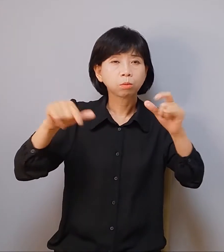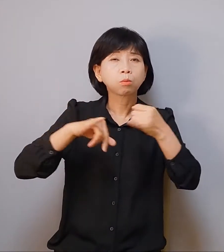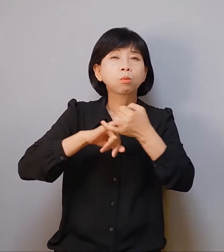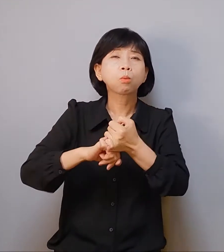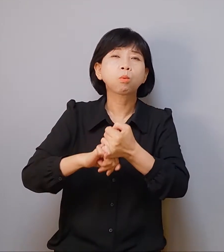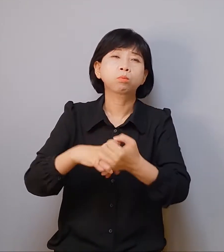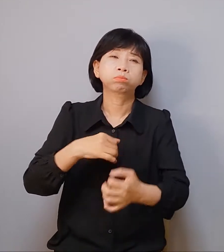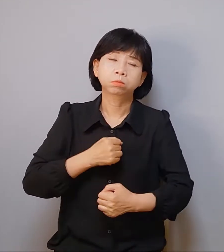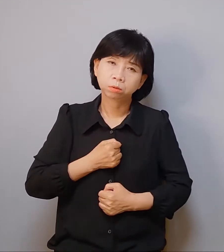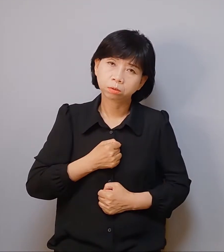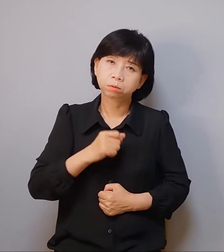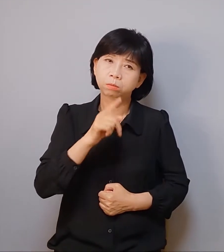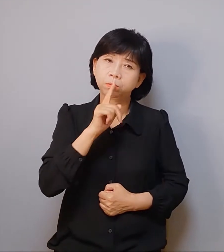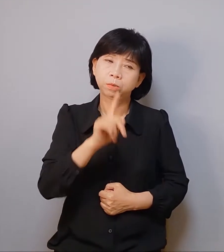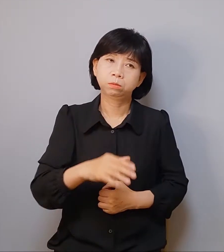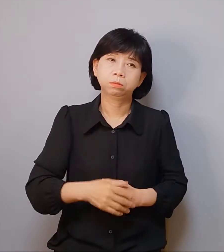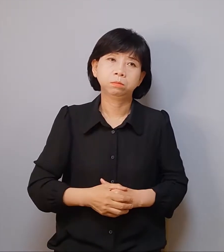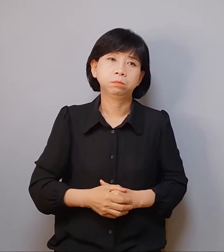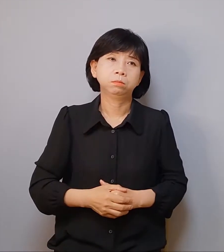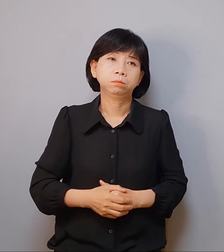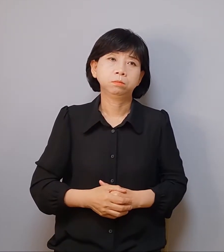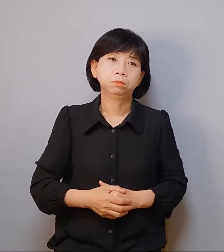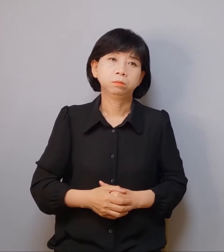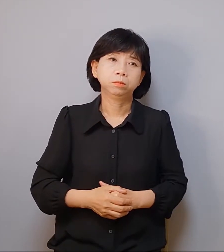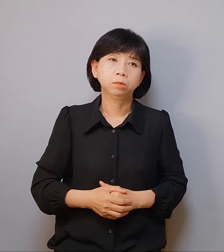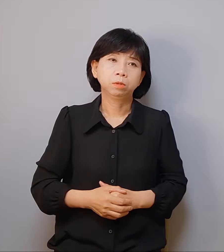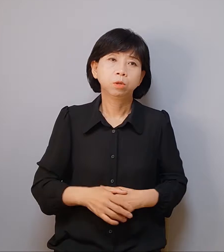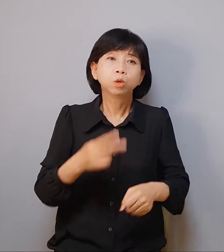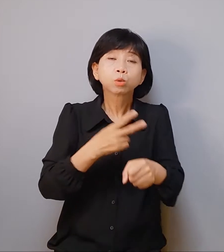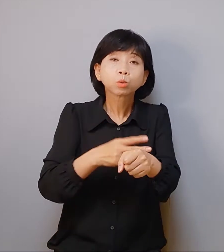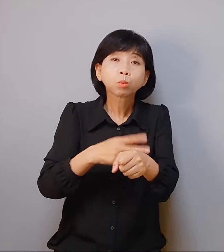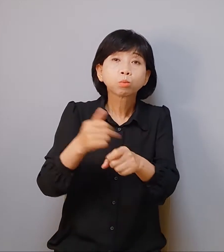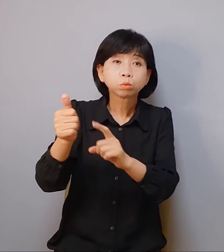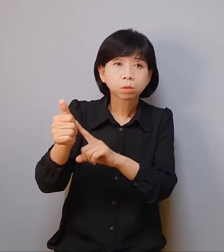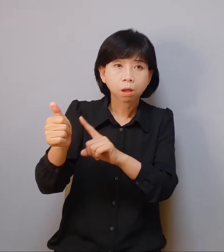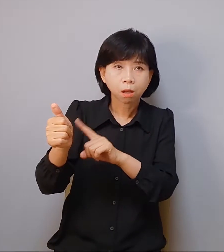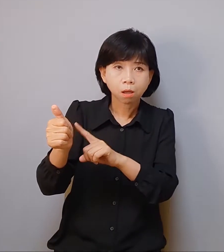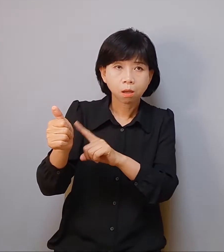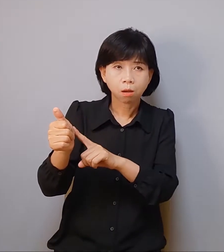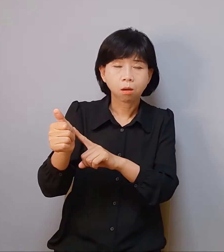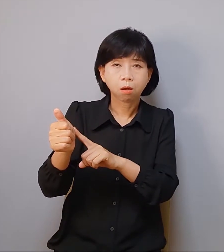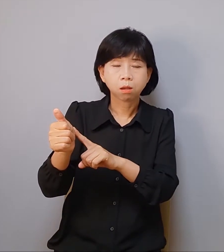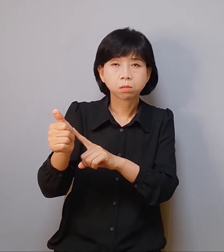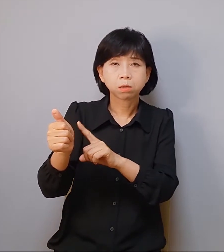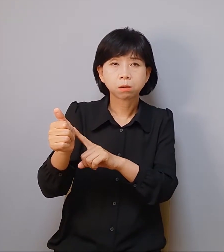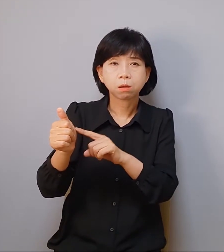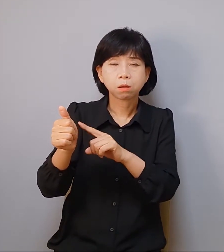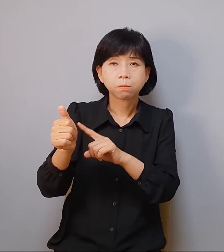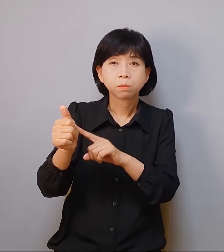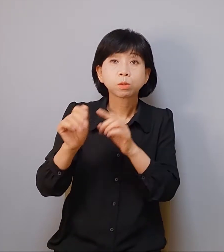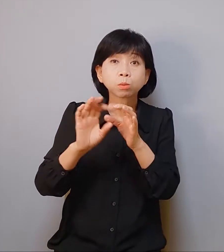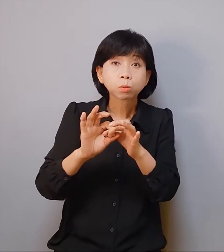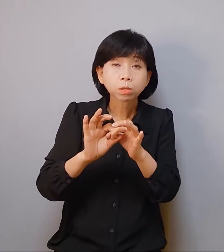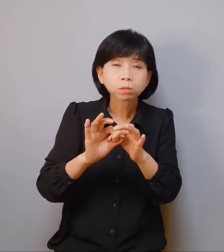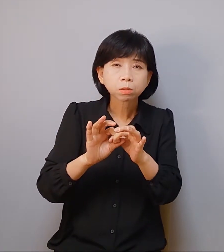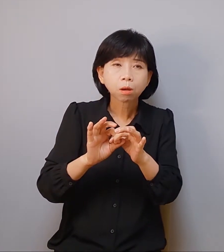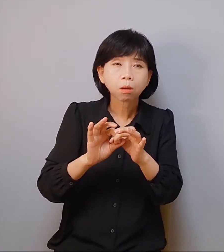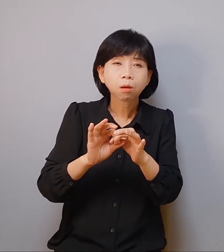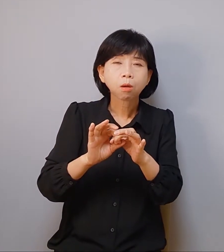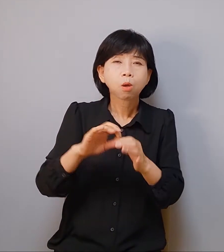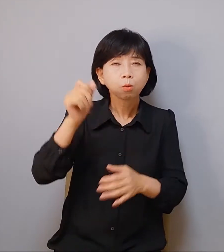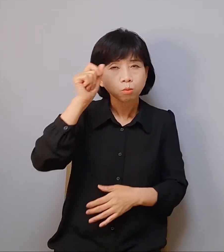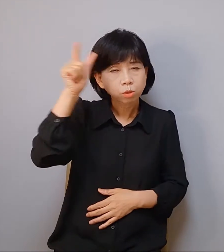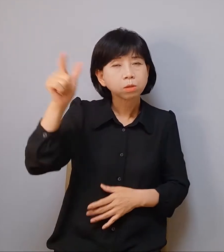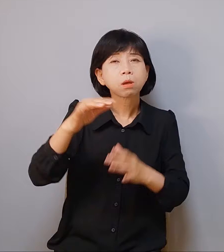이렇게 말합니다. 교사 한 사람의 헌신이 위대한 사명자를 만들어갑니다. 나도 그 한 사람이 될 수